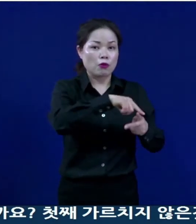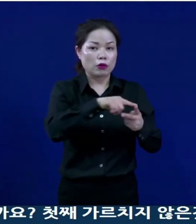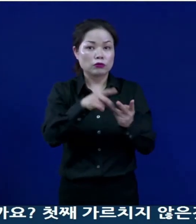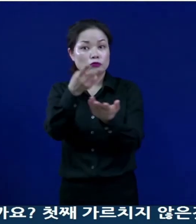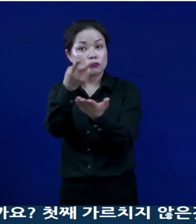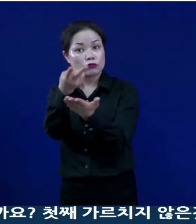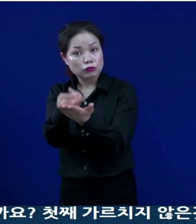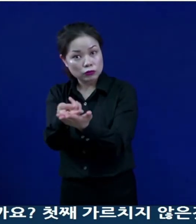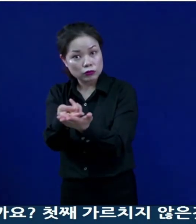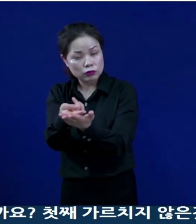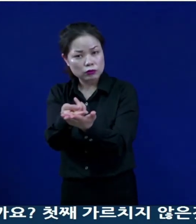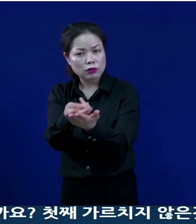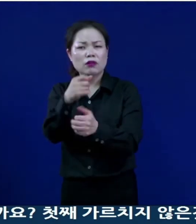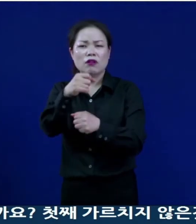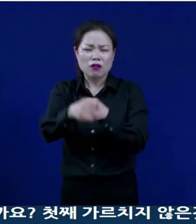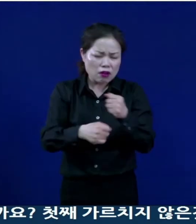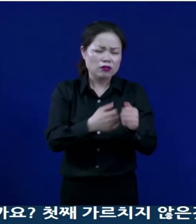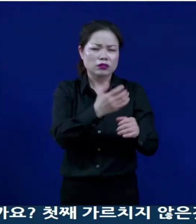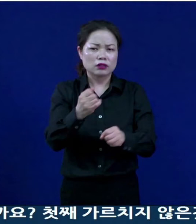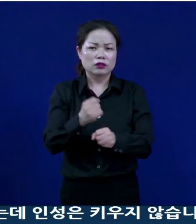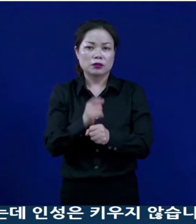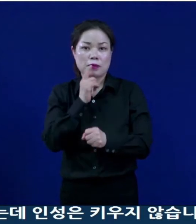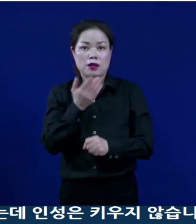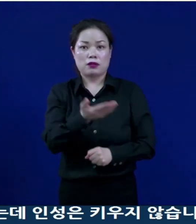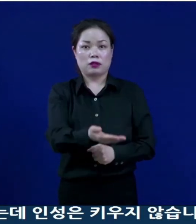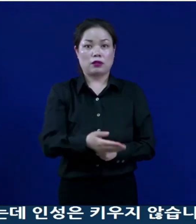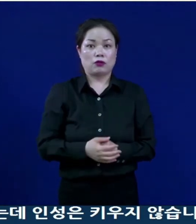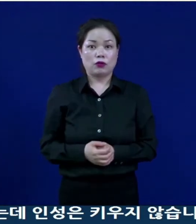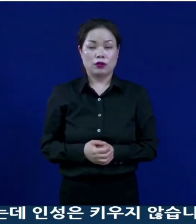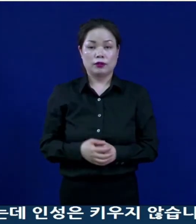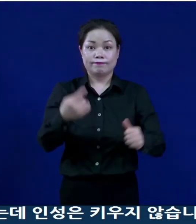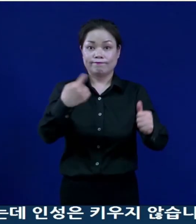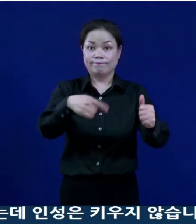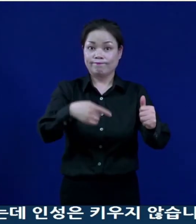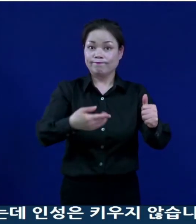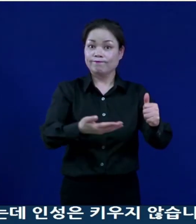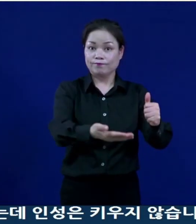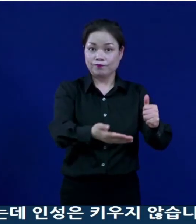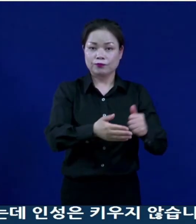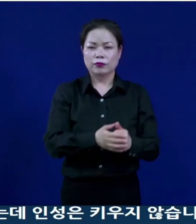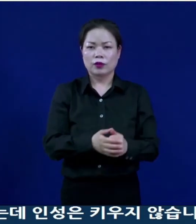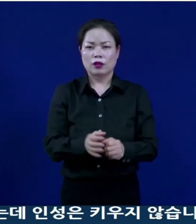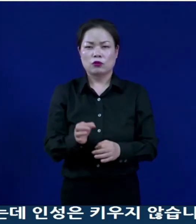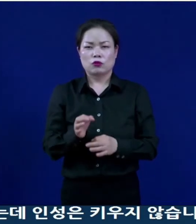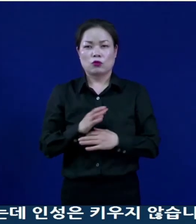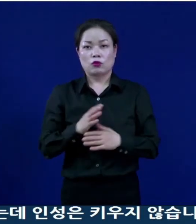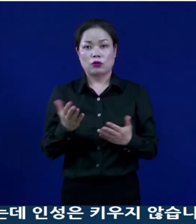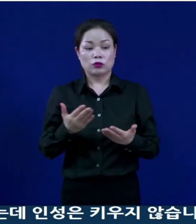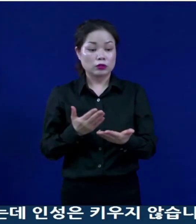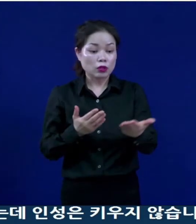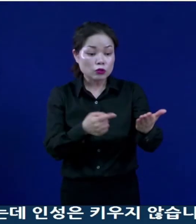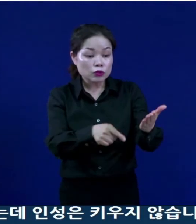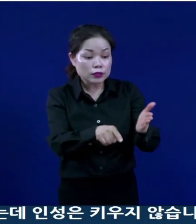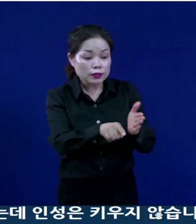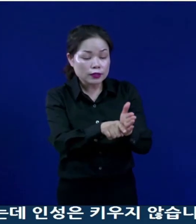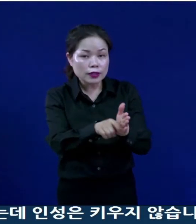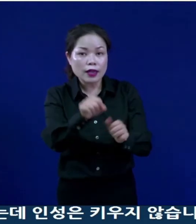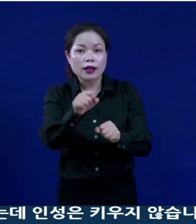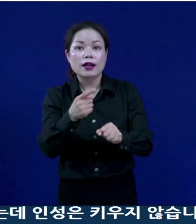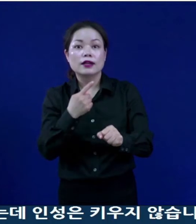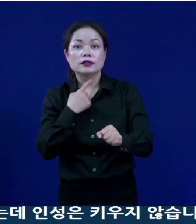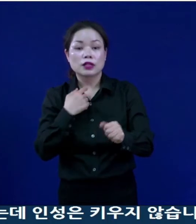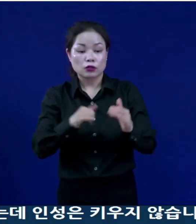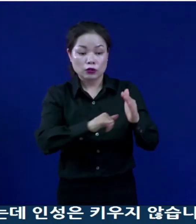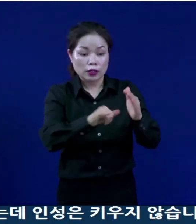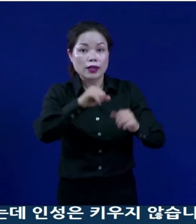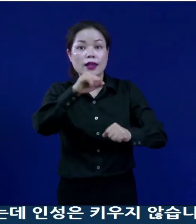누웠을 때든지 언제든지 말하라고 하지 않습니까? 이런 놀라운 일을 너를 위해서 행하셨다, 우리